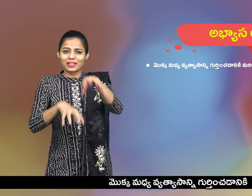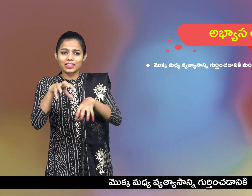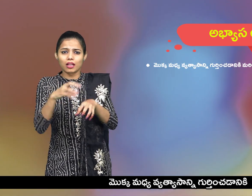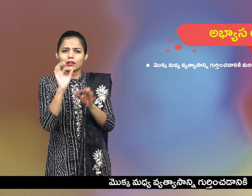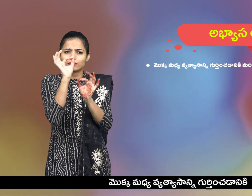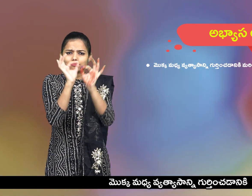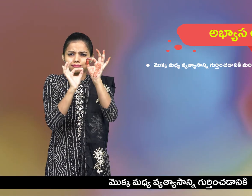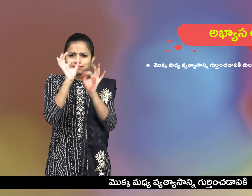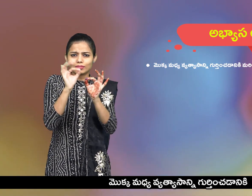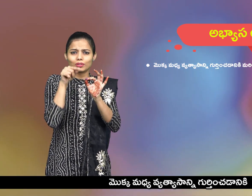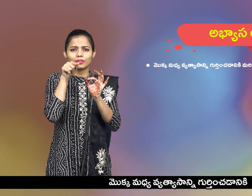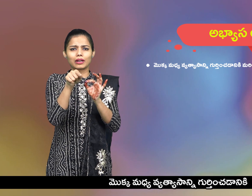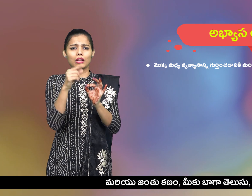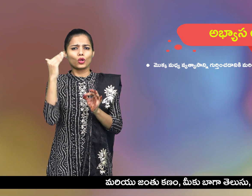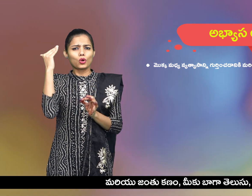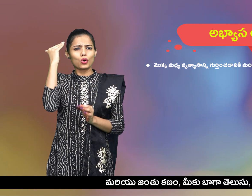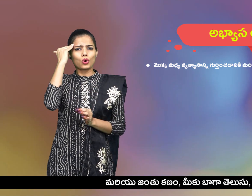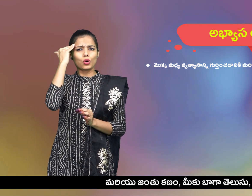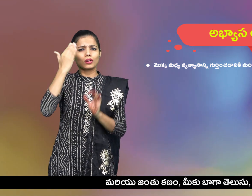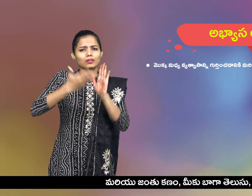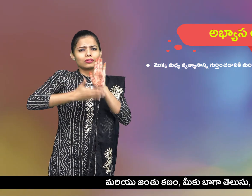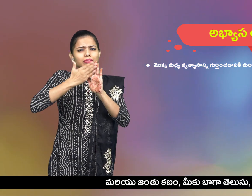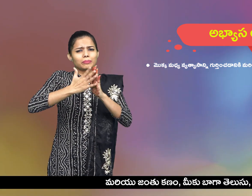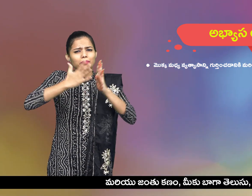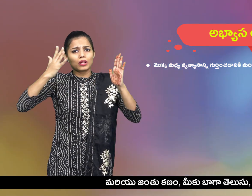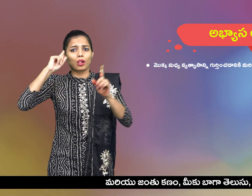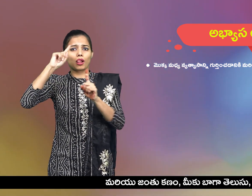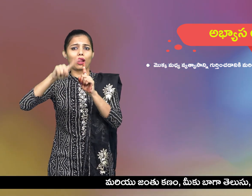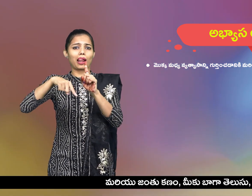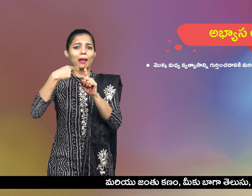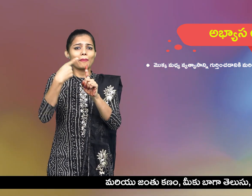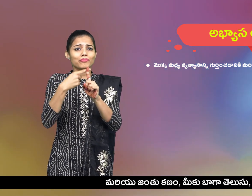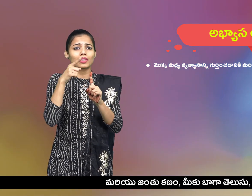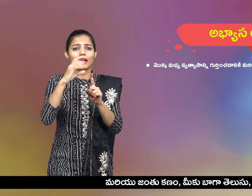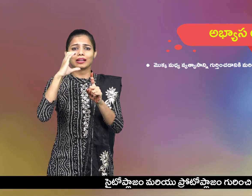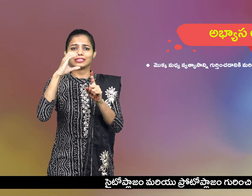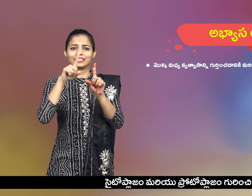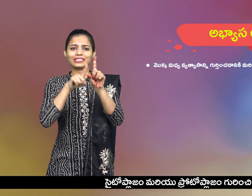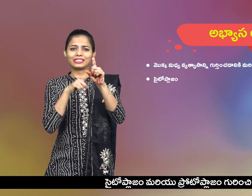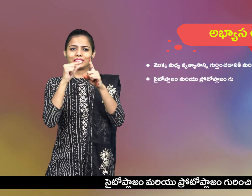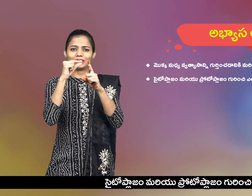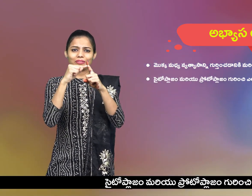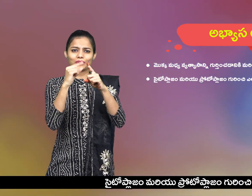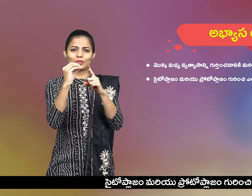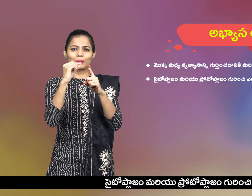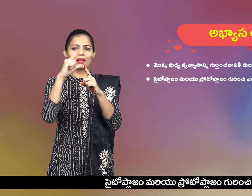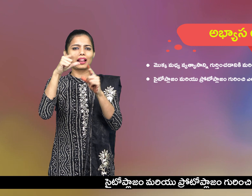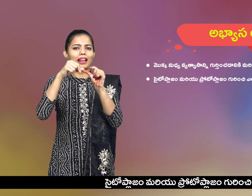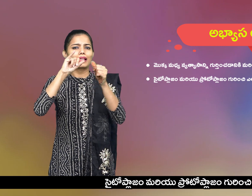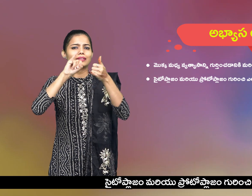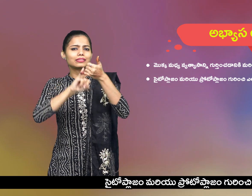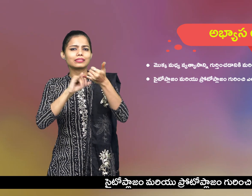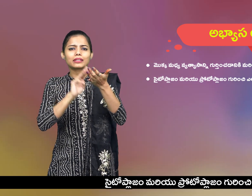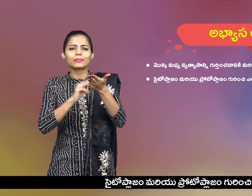వ్యత్యాసాన్ని గుర్తించడానికి మరియు జంతు కణం మీకు బాగా తెలుసు సైటోప్లాజం మరియు ప్రోటోప్లాజం